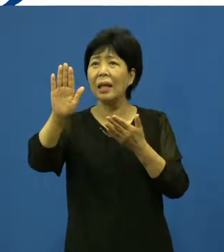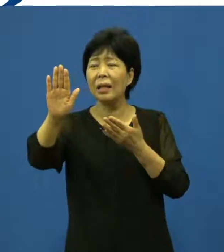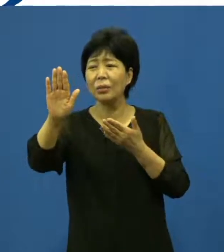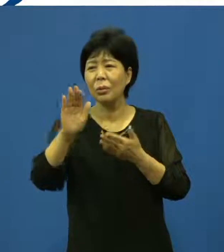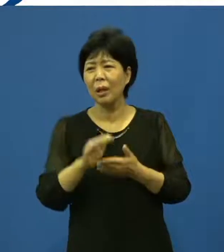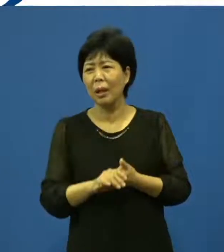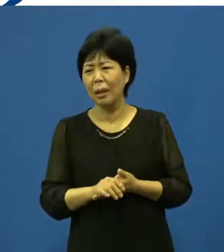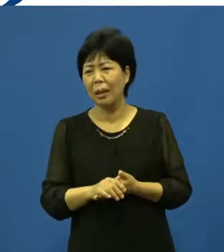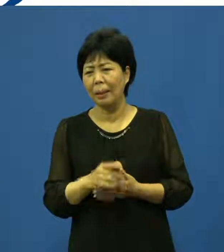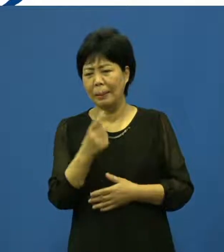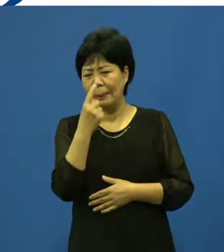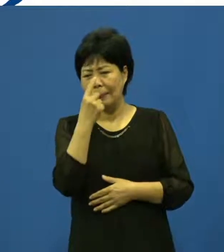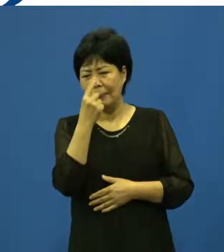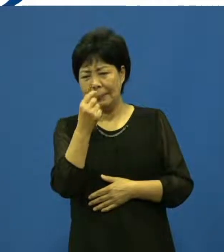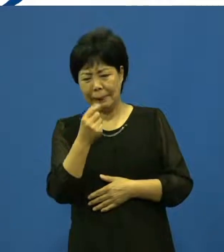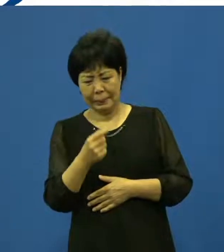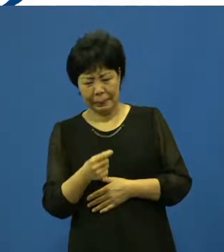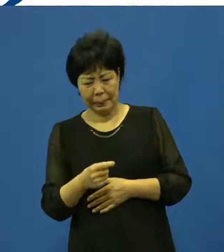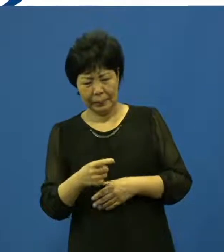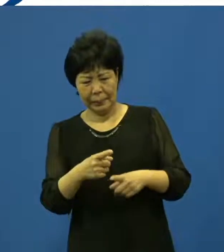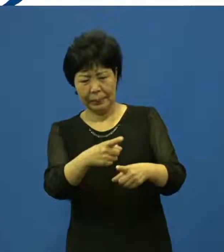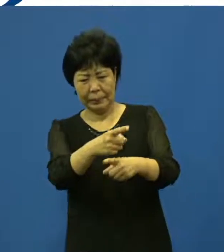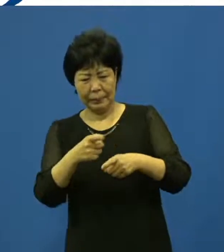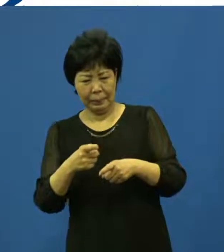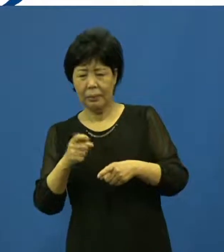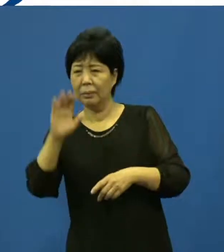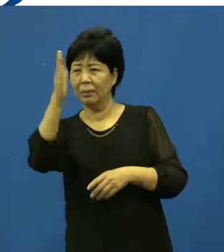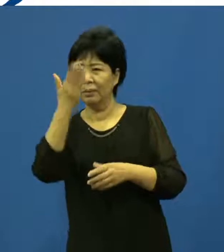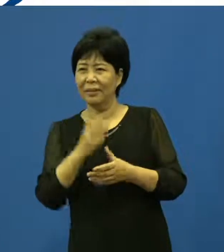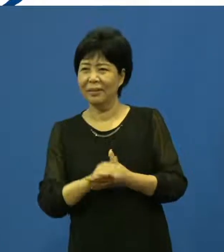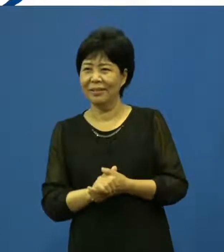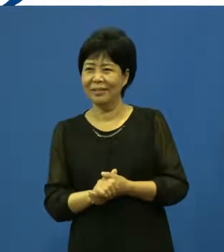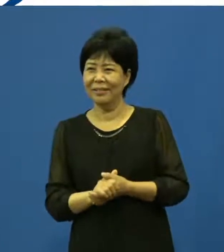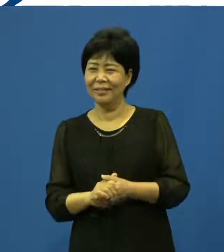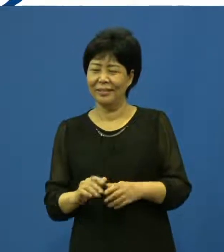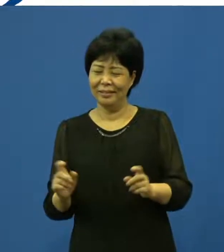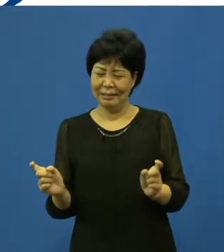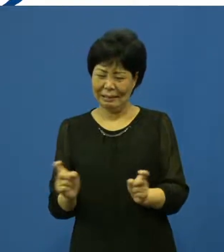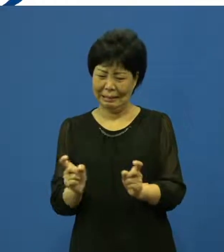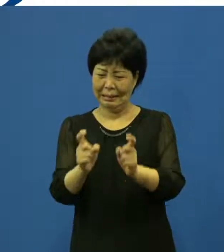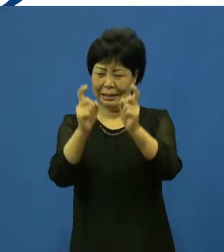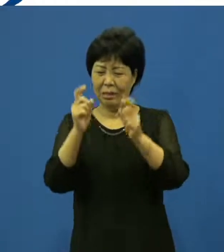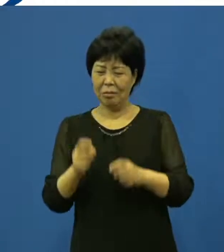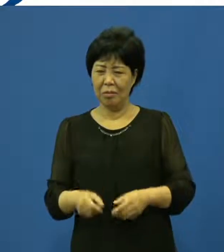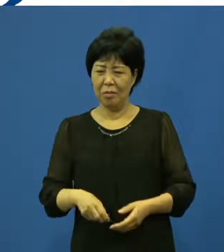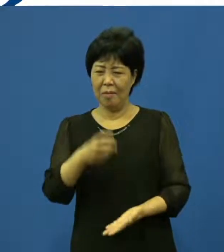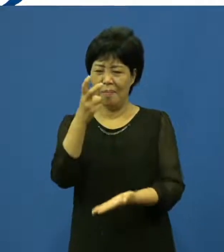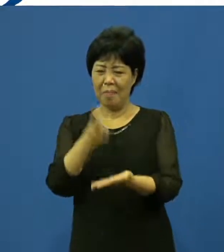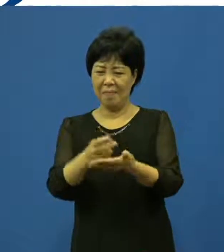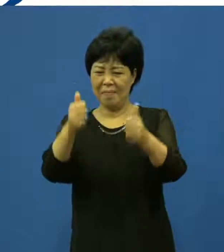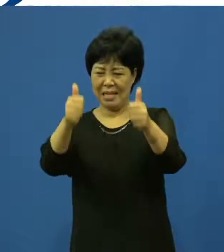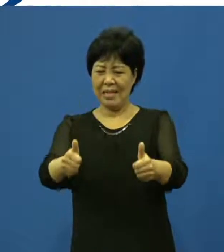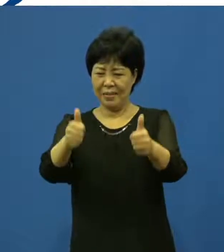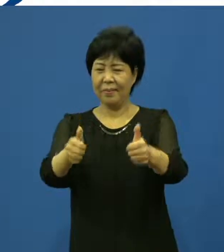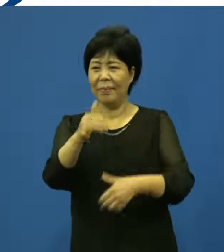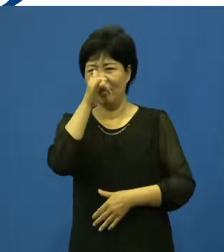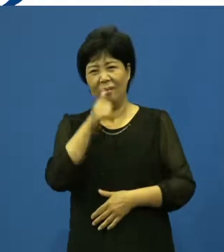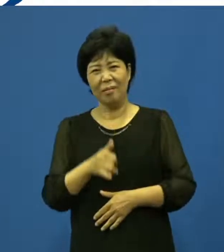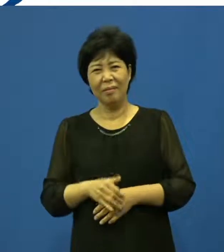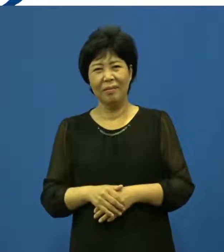예민한 부분에 들어가면 적이 됩니다. 그래서 싸우고 법정으로 가고 한두 명이